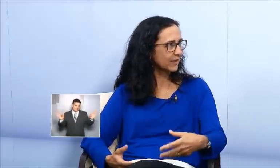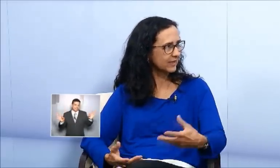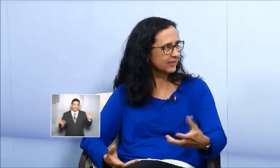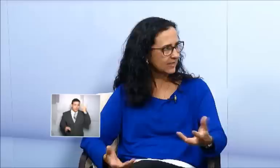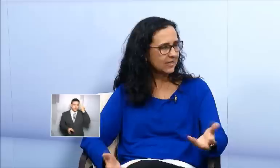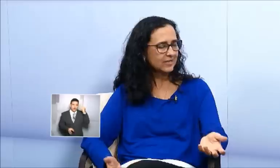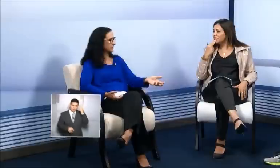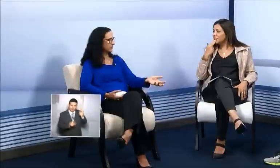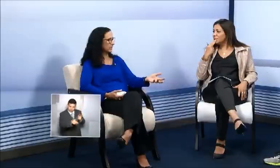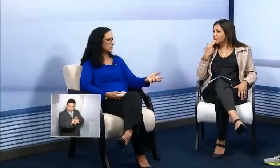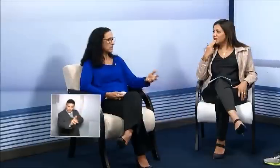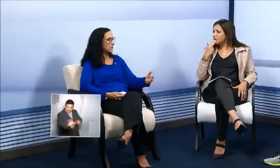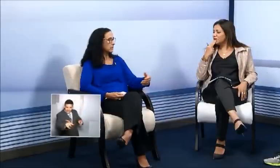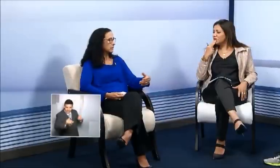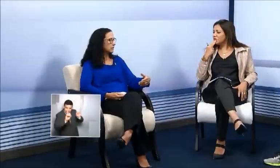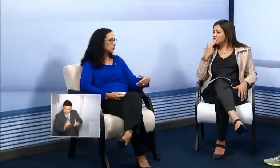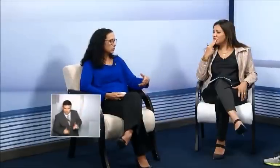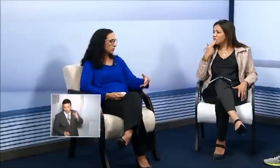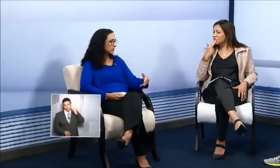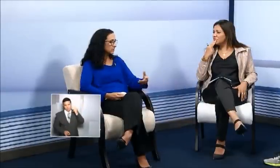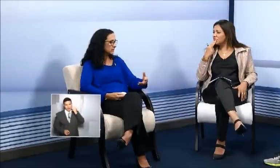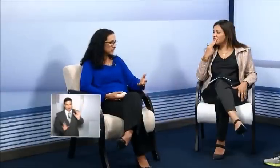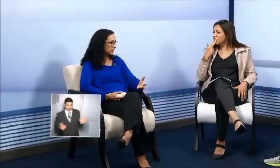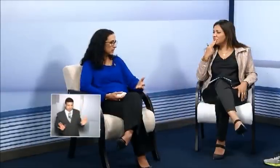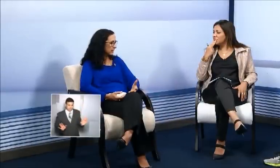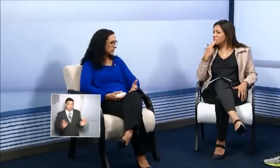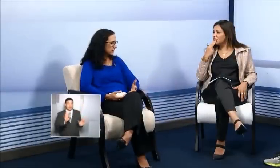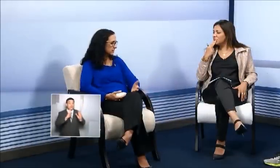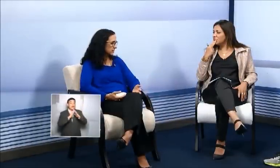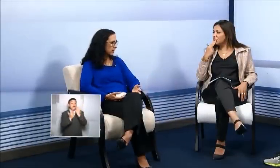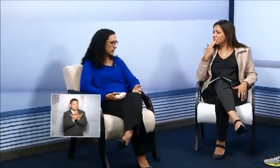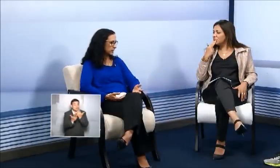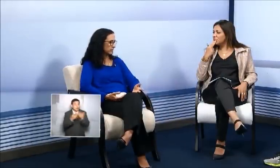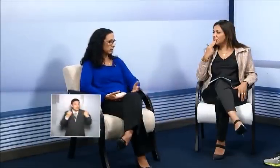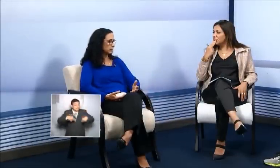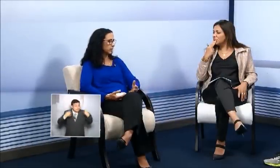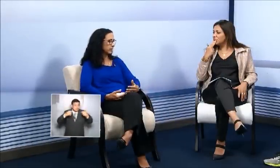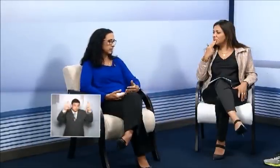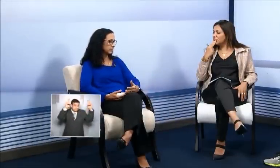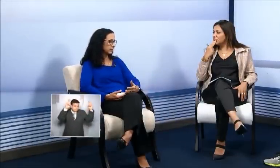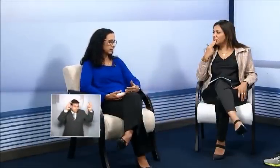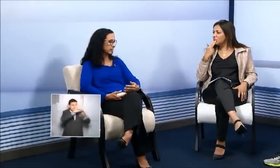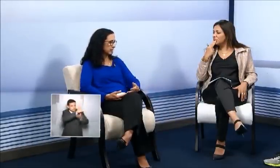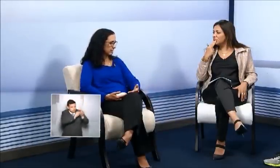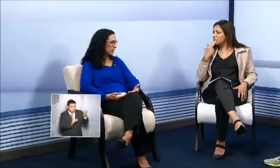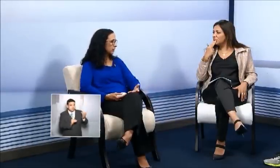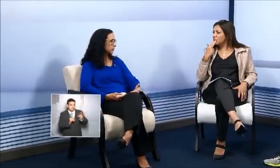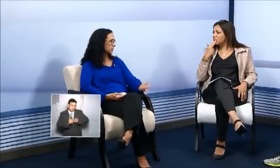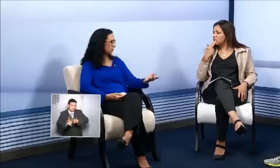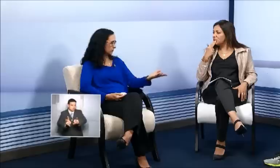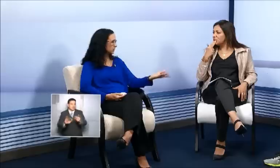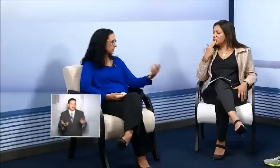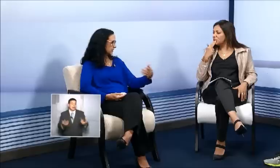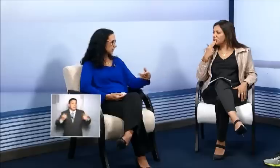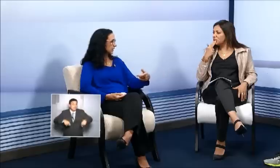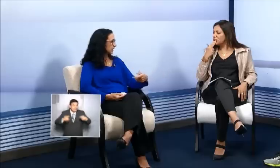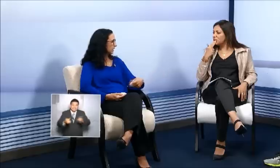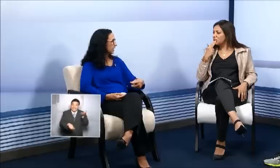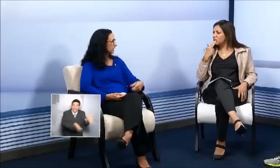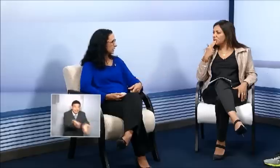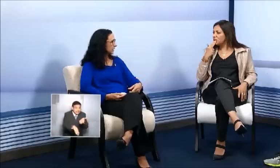Eu acho bacana essa frase. E a escola deve seguir esse lema. Então, ela deve atender, e por isso a